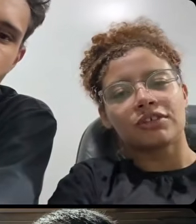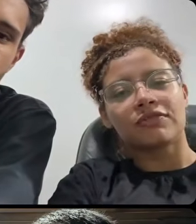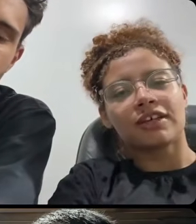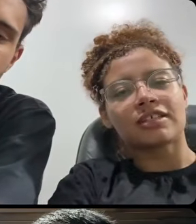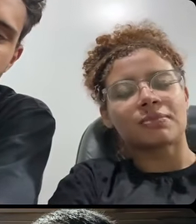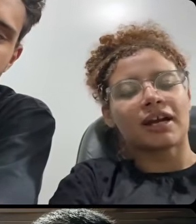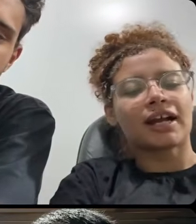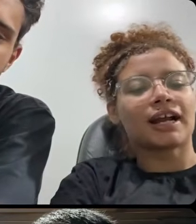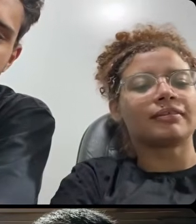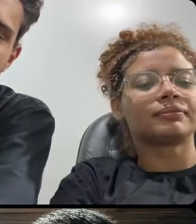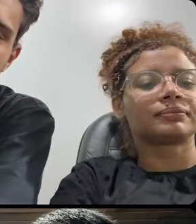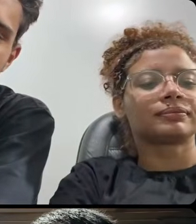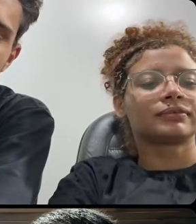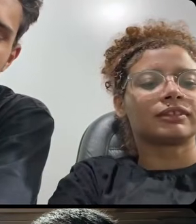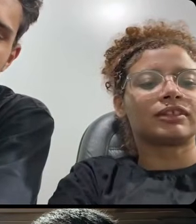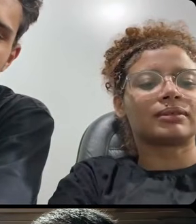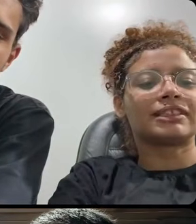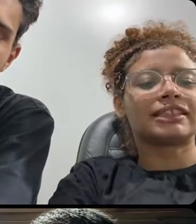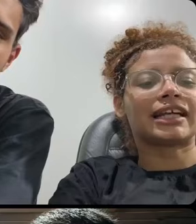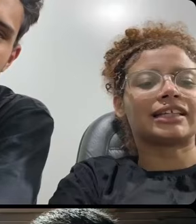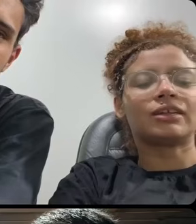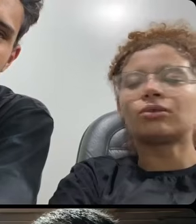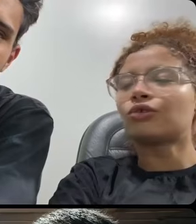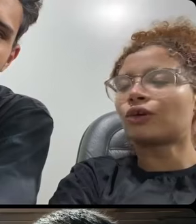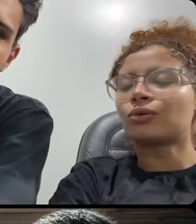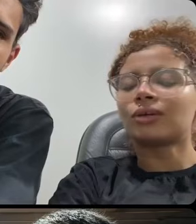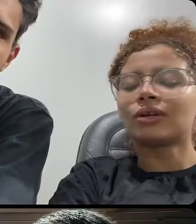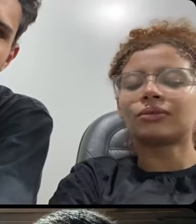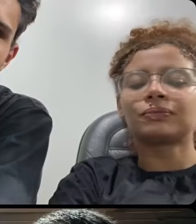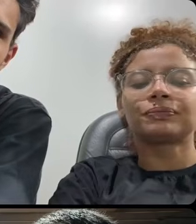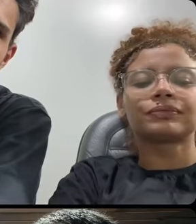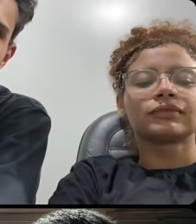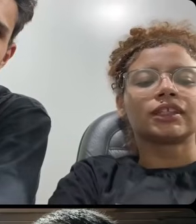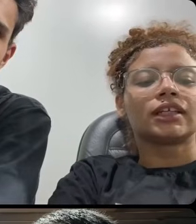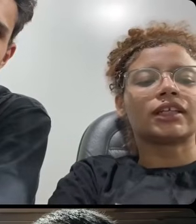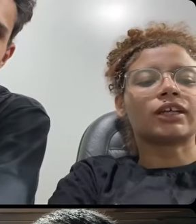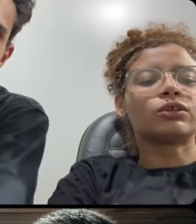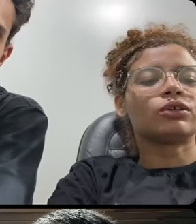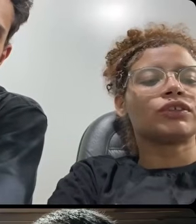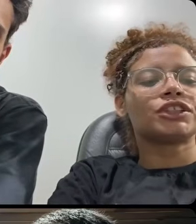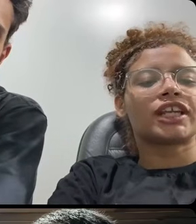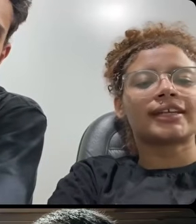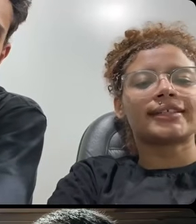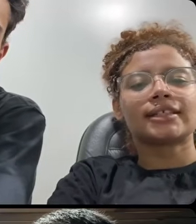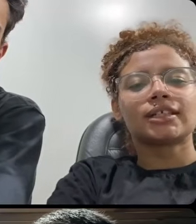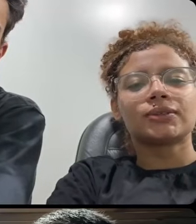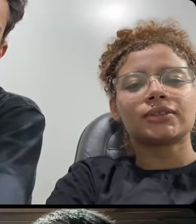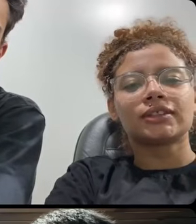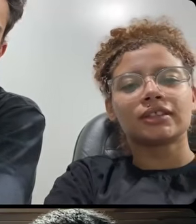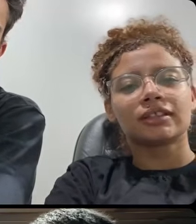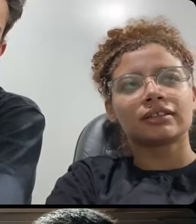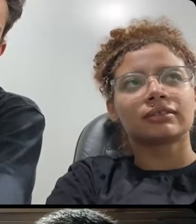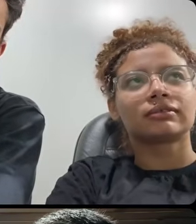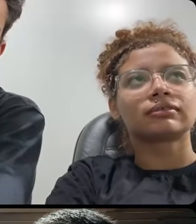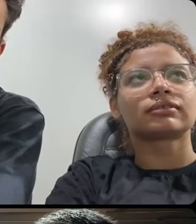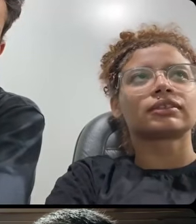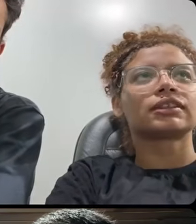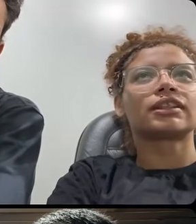e voltei de vez para cá. Voltamos em janeiro, o Gu foi comigo. Tenho 23